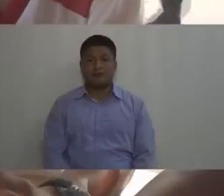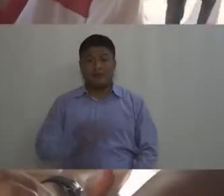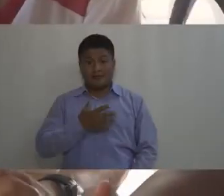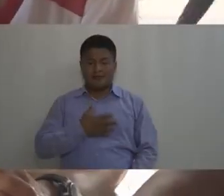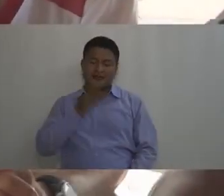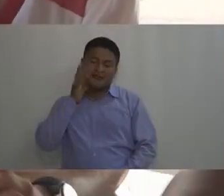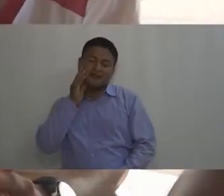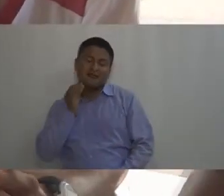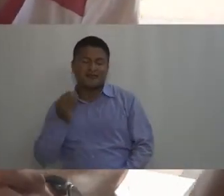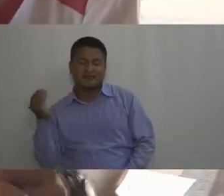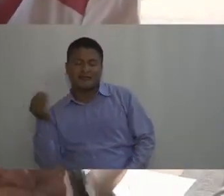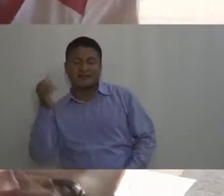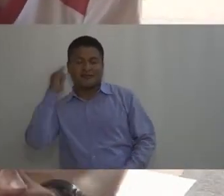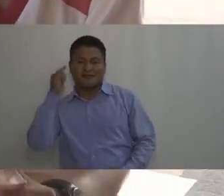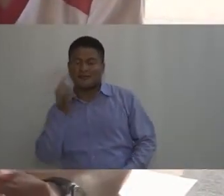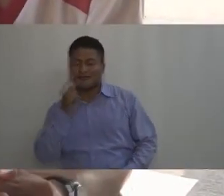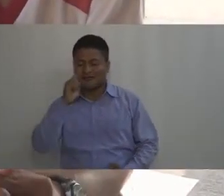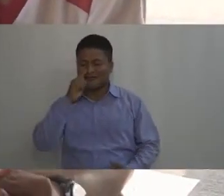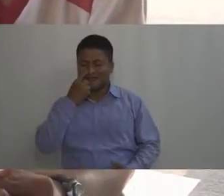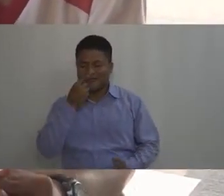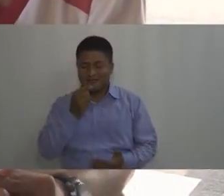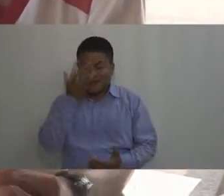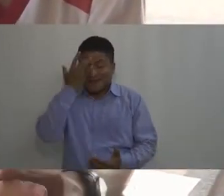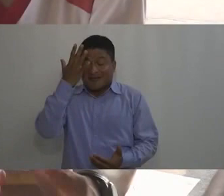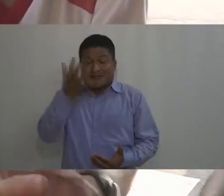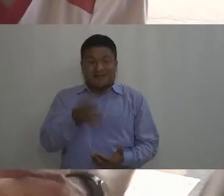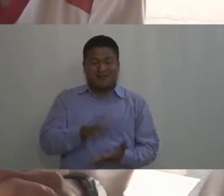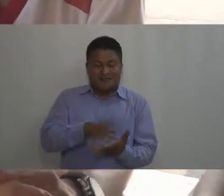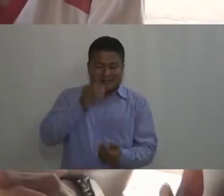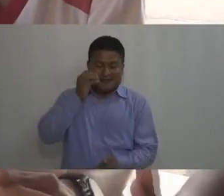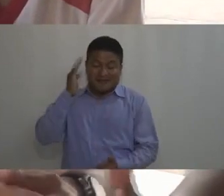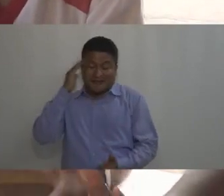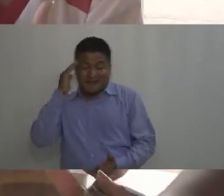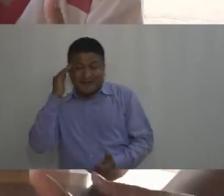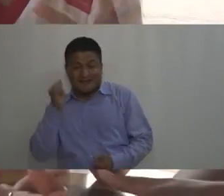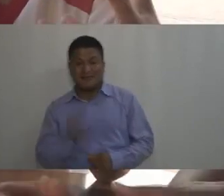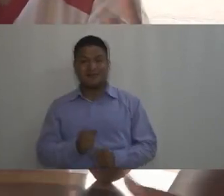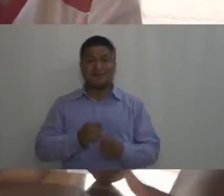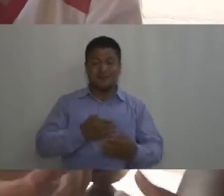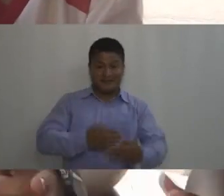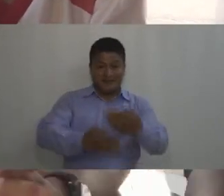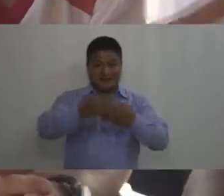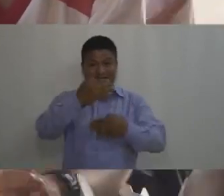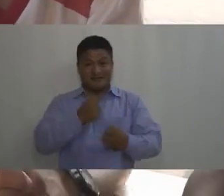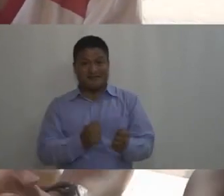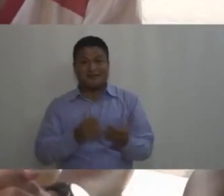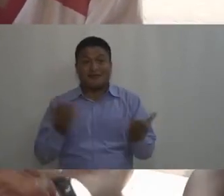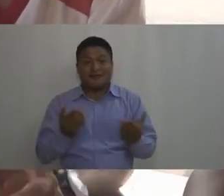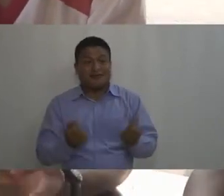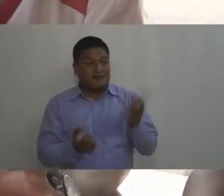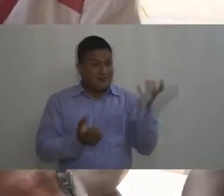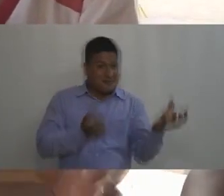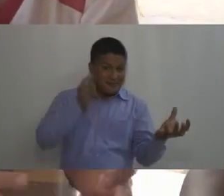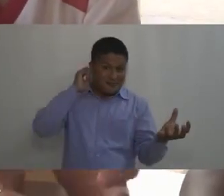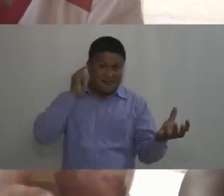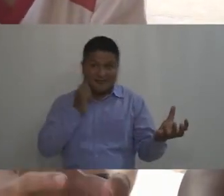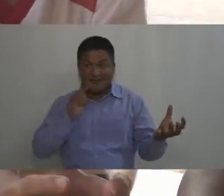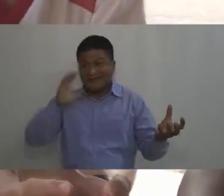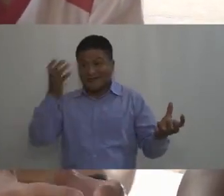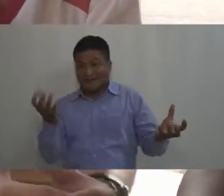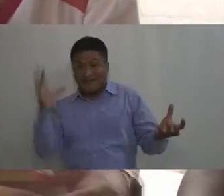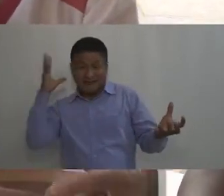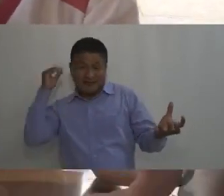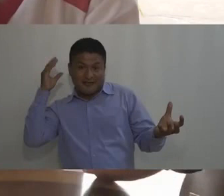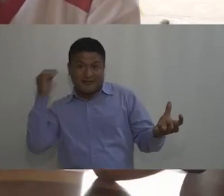Mi experiencia con los chicos sordos ha sido muy interesante porque hemos tenido conocimientos de intercambio de ellos, en los cuales ellos son un mundo y nosotros